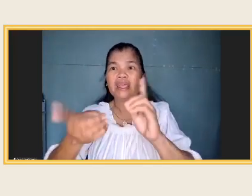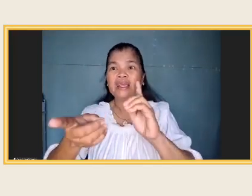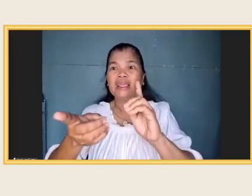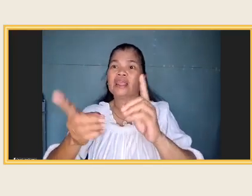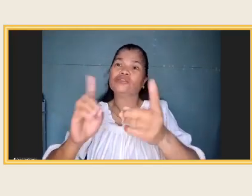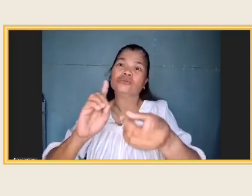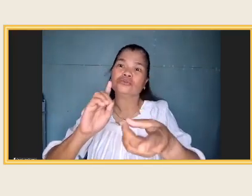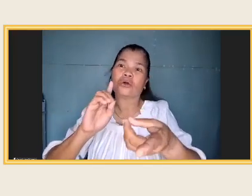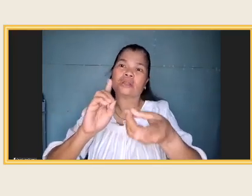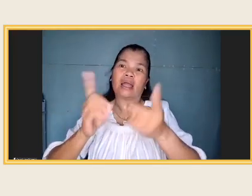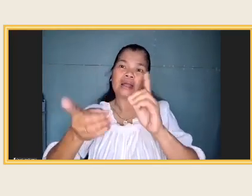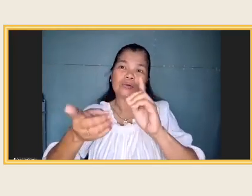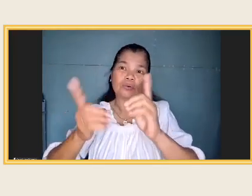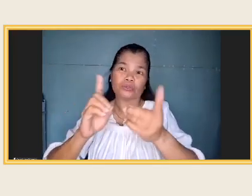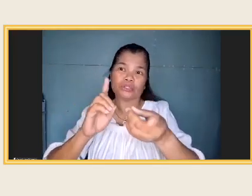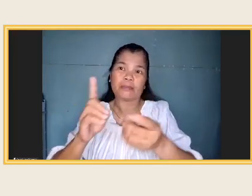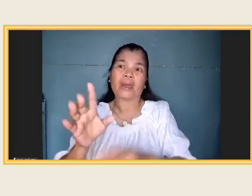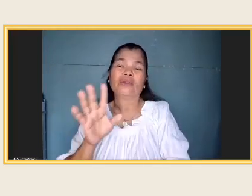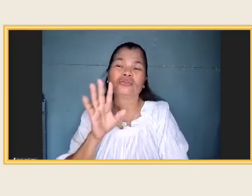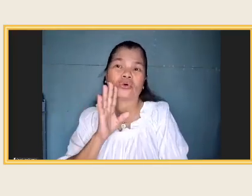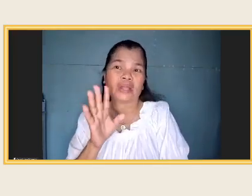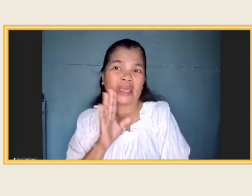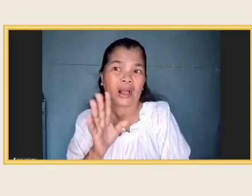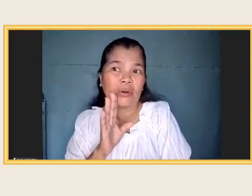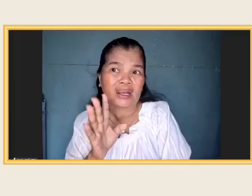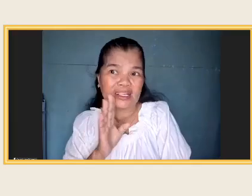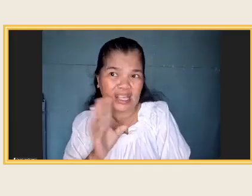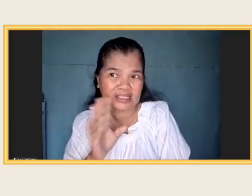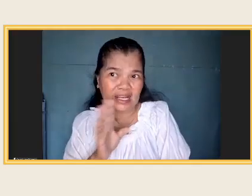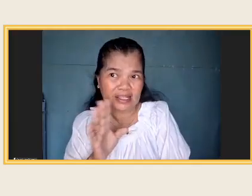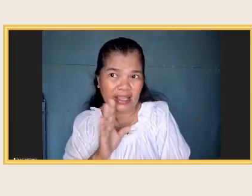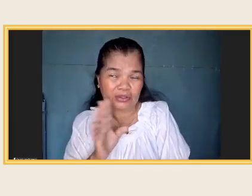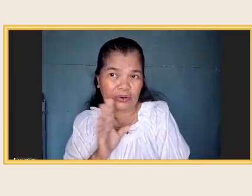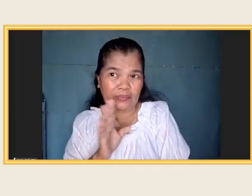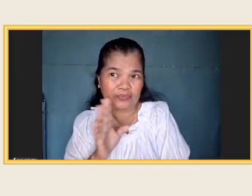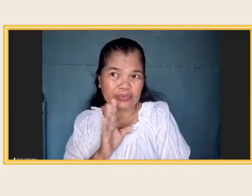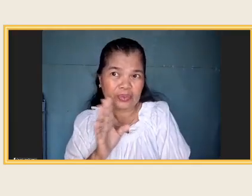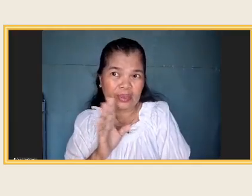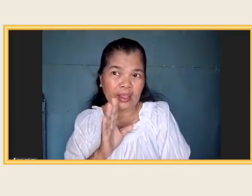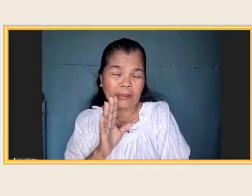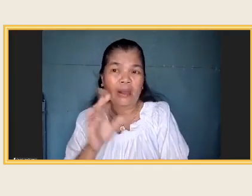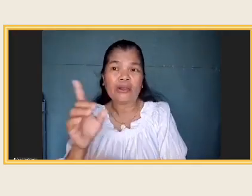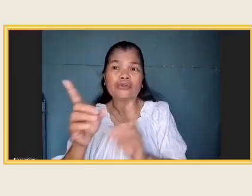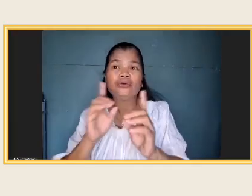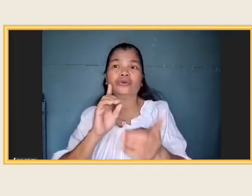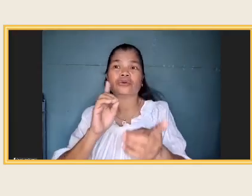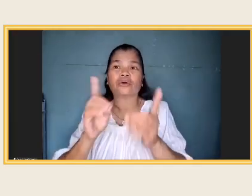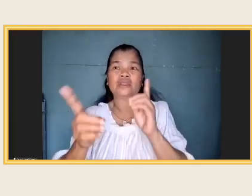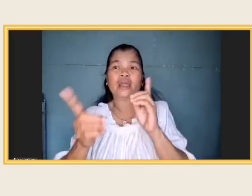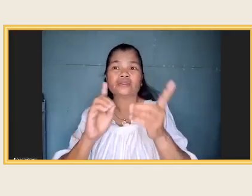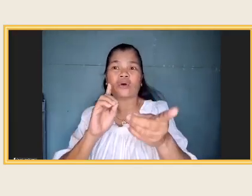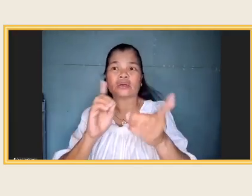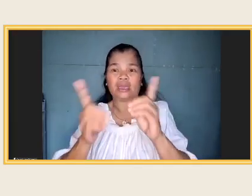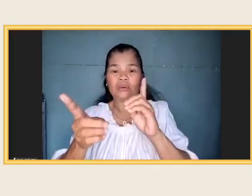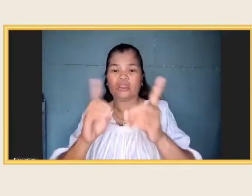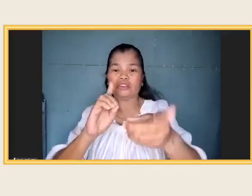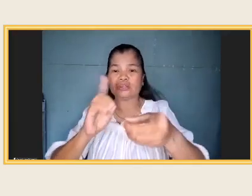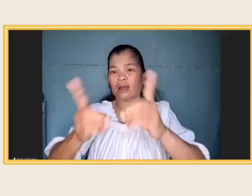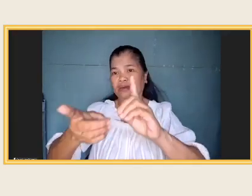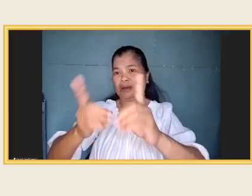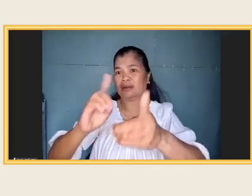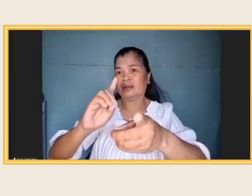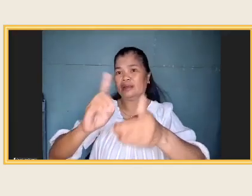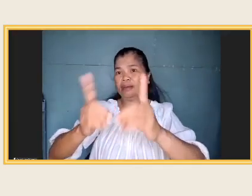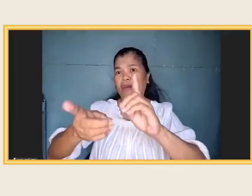Talk. Pwedeng ganyan. Itong talk na nag-uusap. Pero talk na ikaw lang nagsasalita ito. Pero ito yung talk, they are talking with